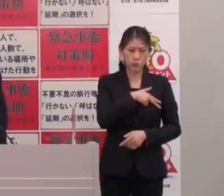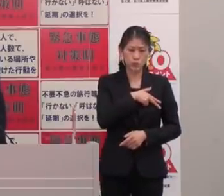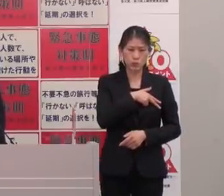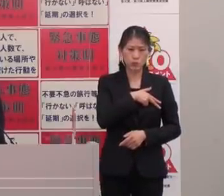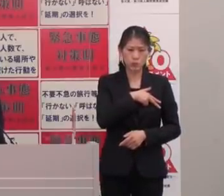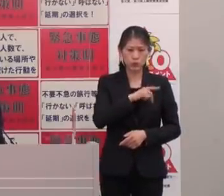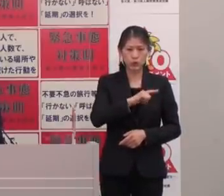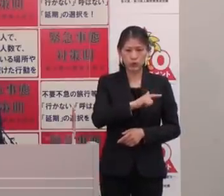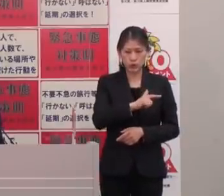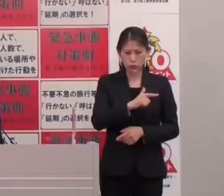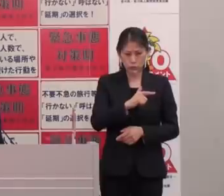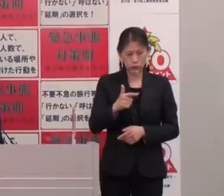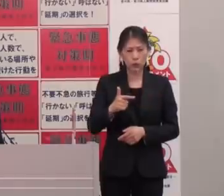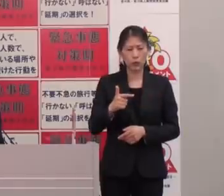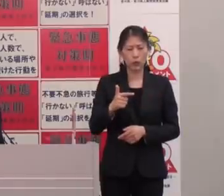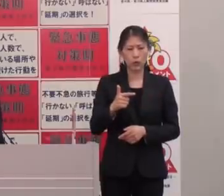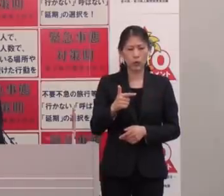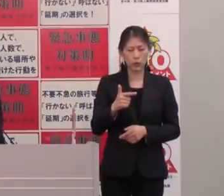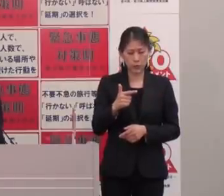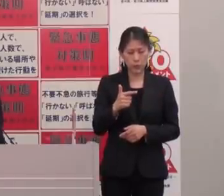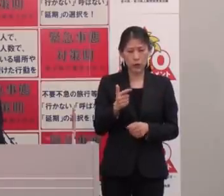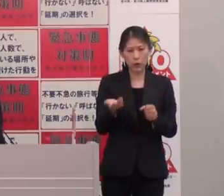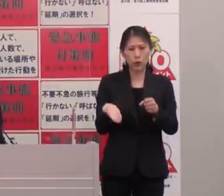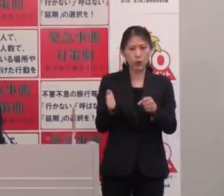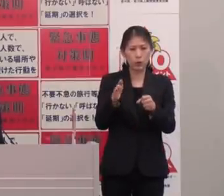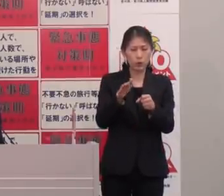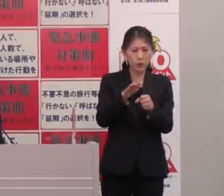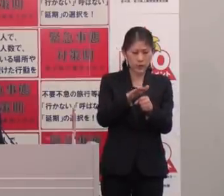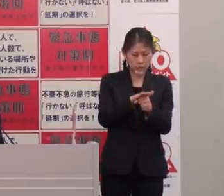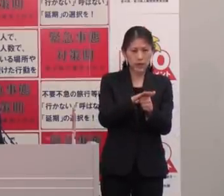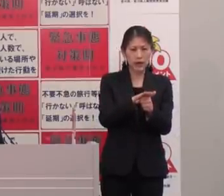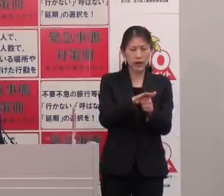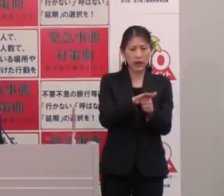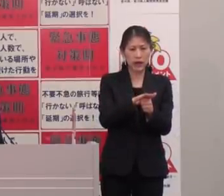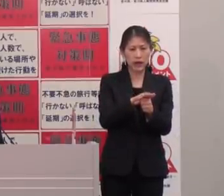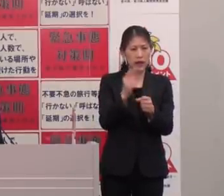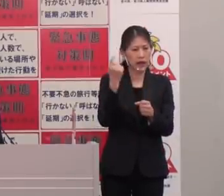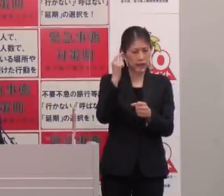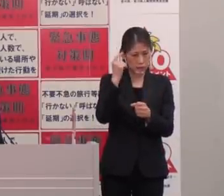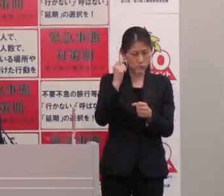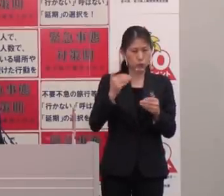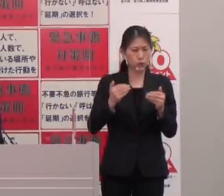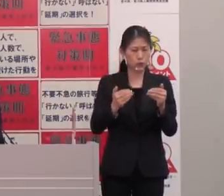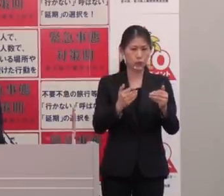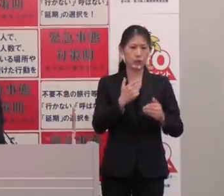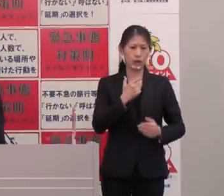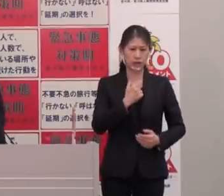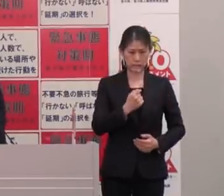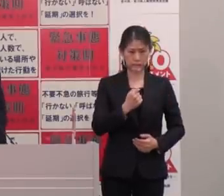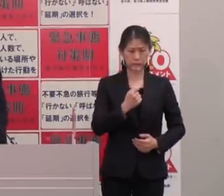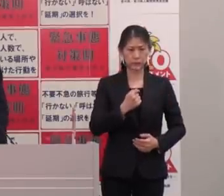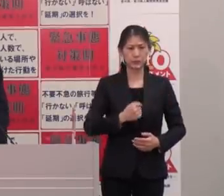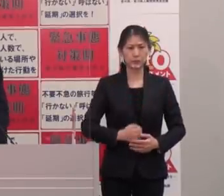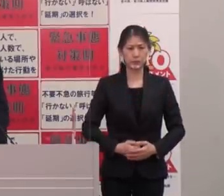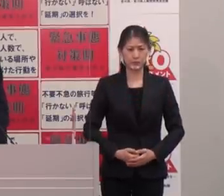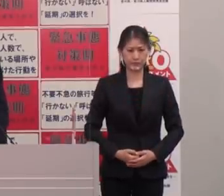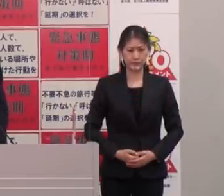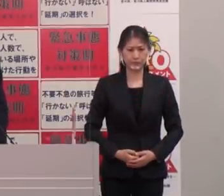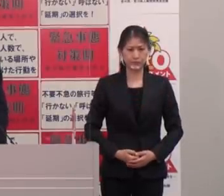療機関の確保なども必要であり、そうした点を踏まえて検討を進めたいと考えております